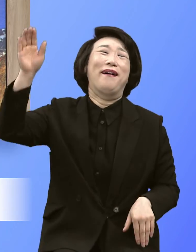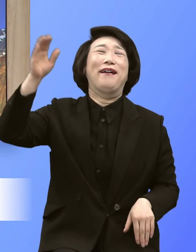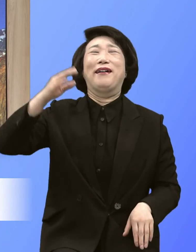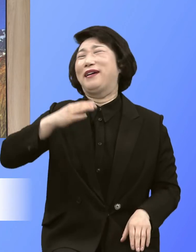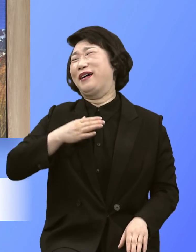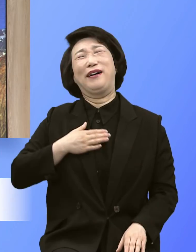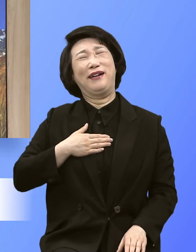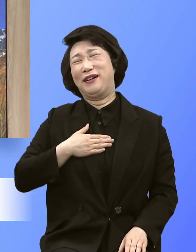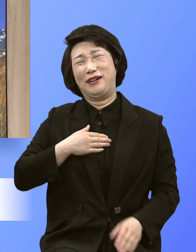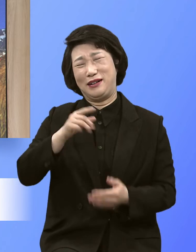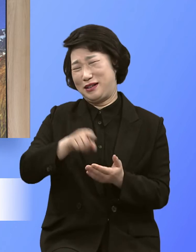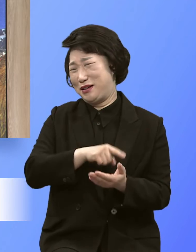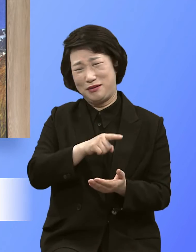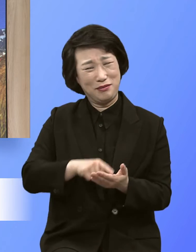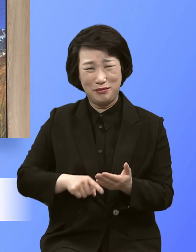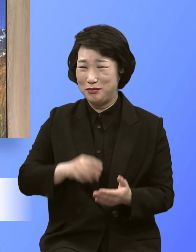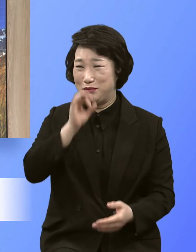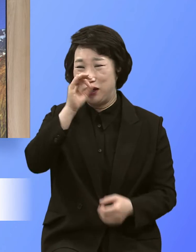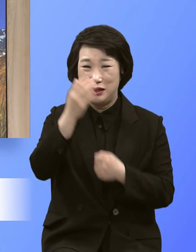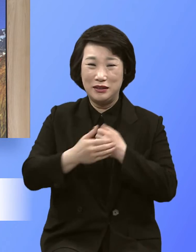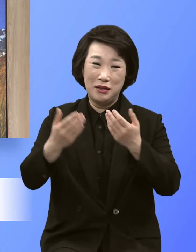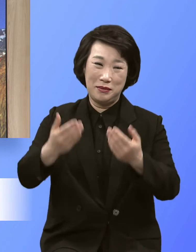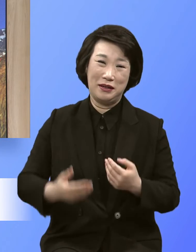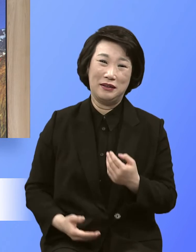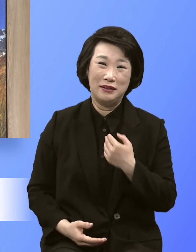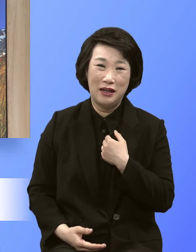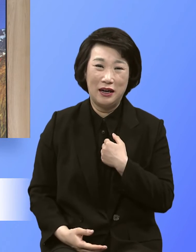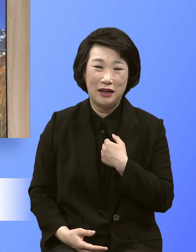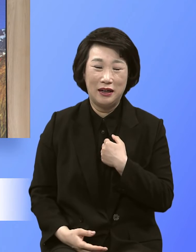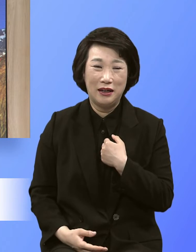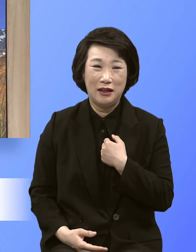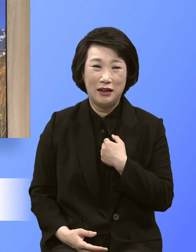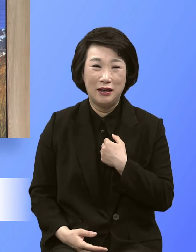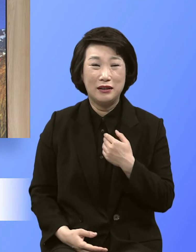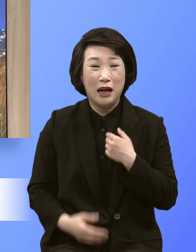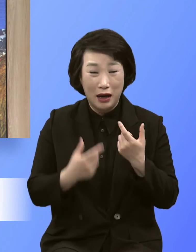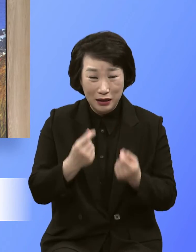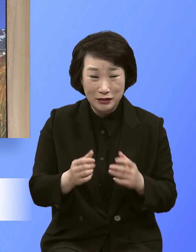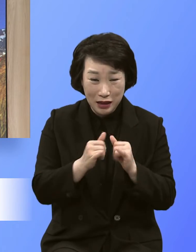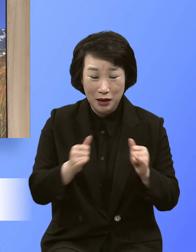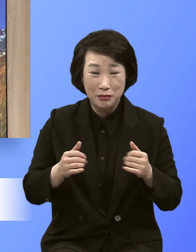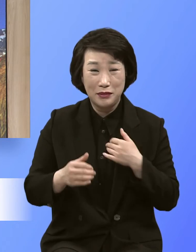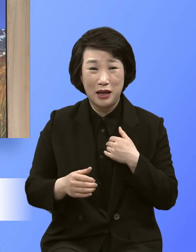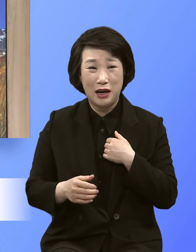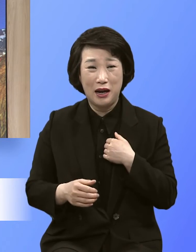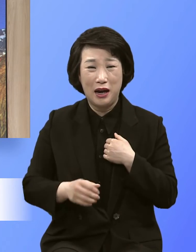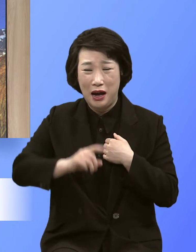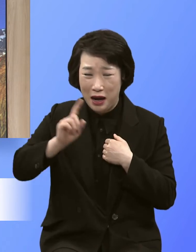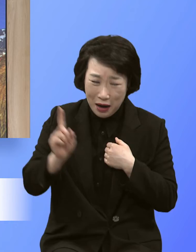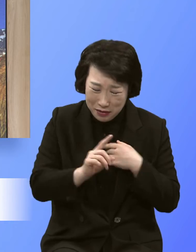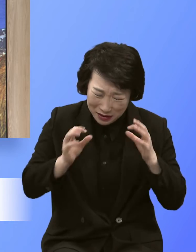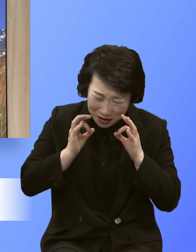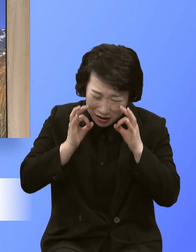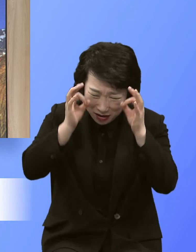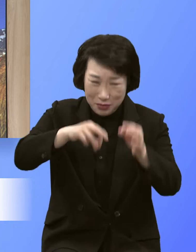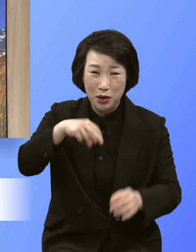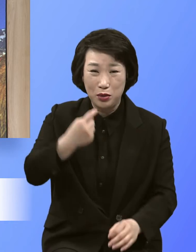내가 갚을 길 없는 은혜인데, 나 같은 것이 아무리 열심히